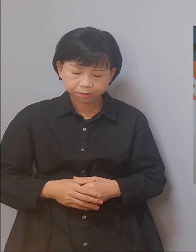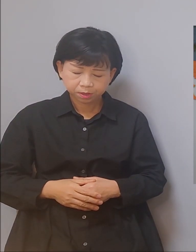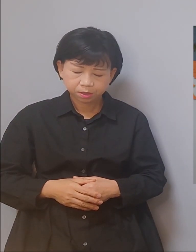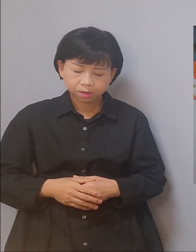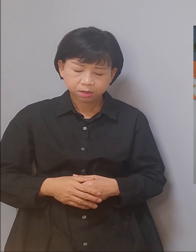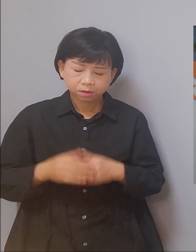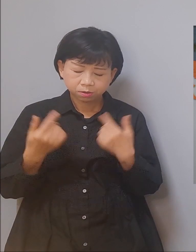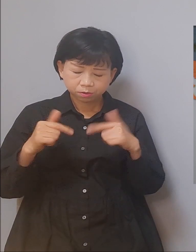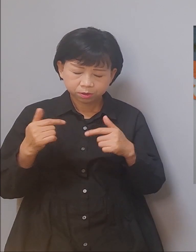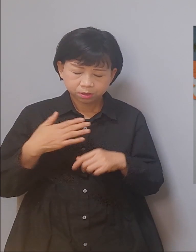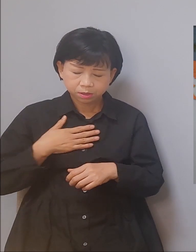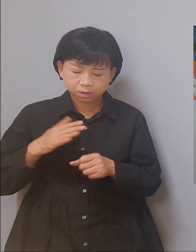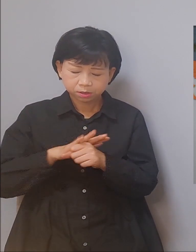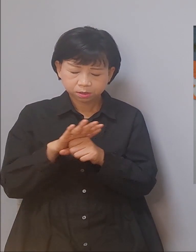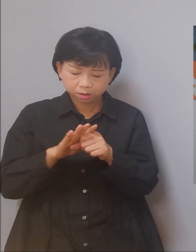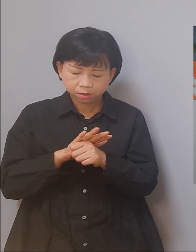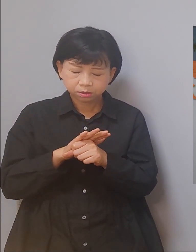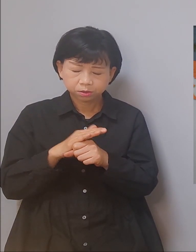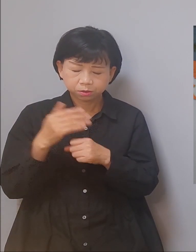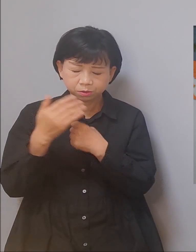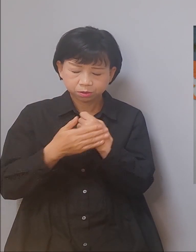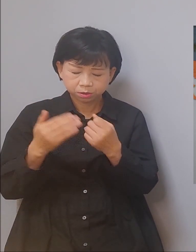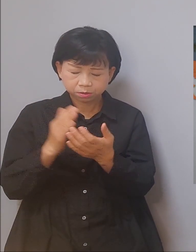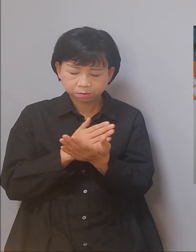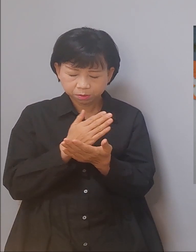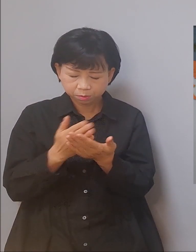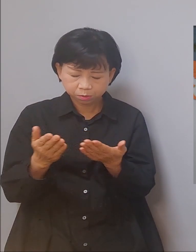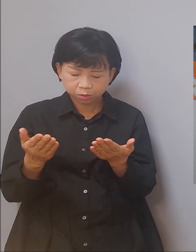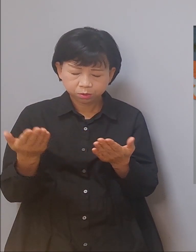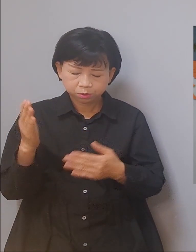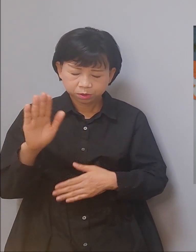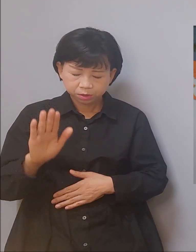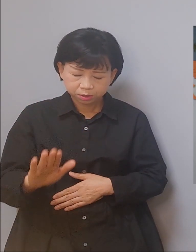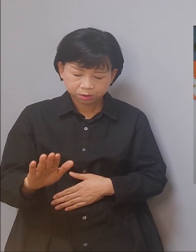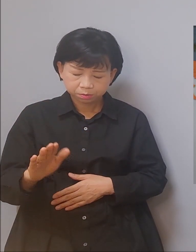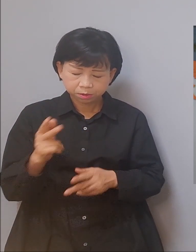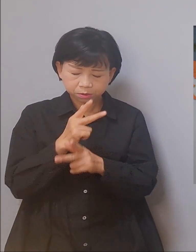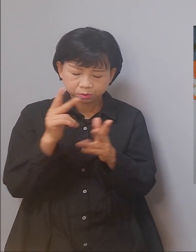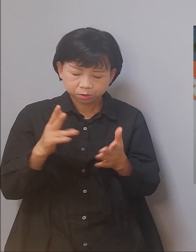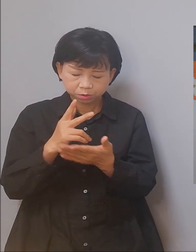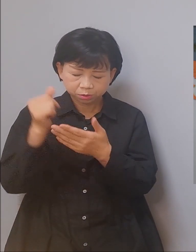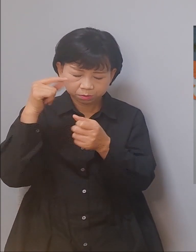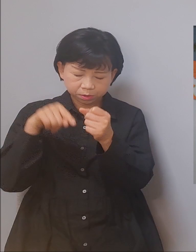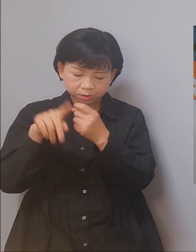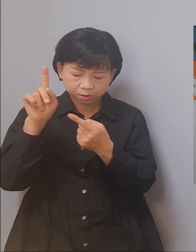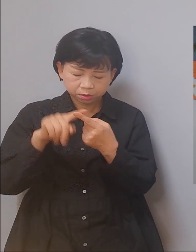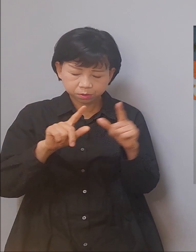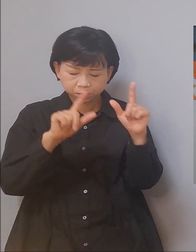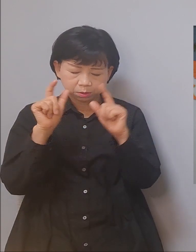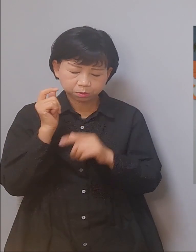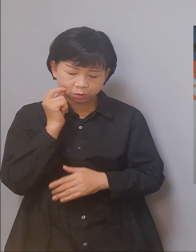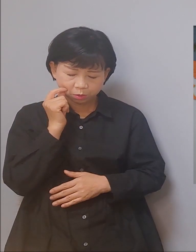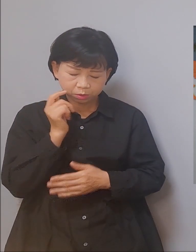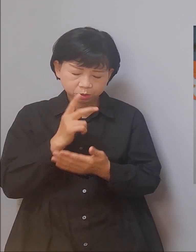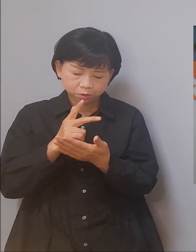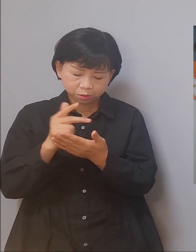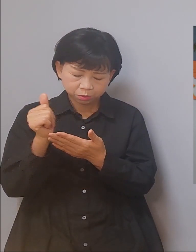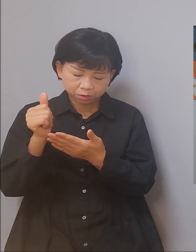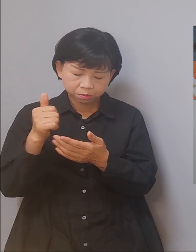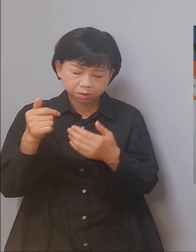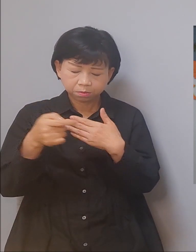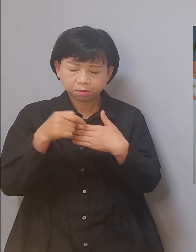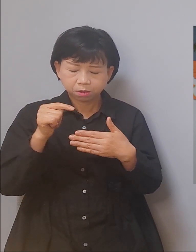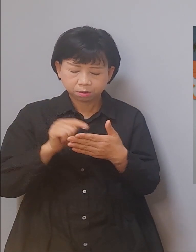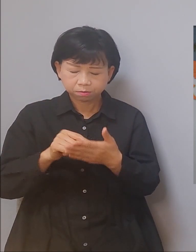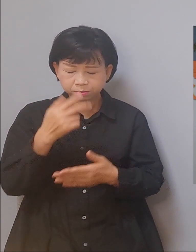나를 사랑하시고 늘 은혜를 베풀어 주시건만 한 주간도 주님의 뜻대로 살지 못하고 주님의